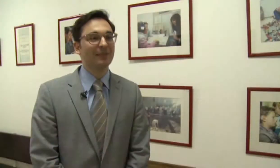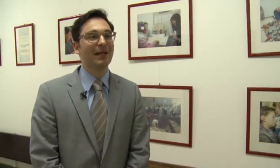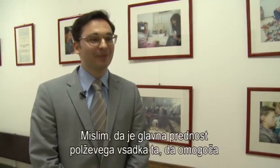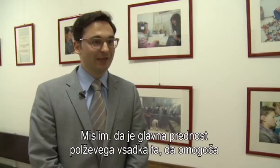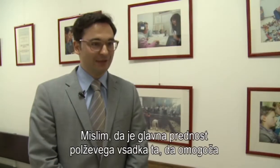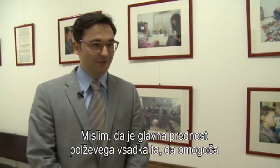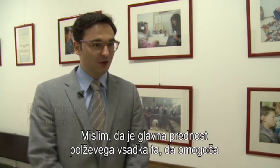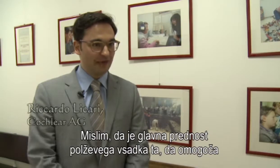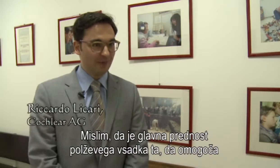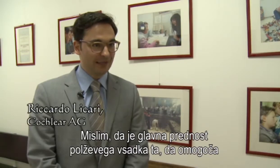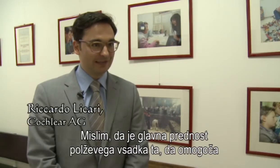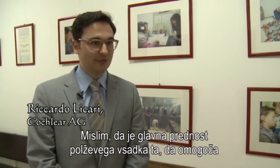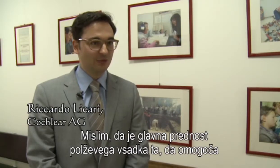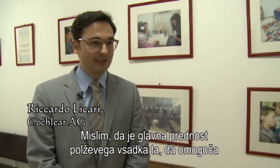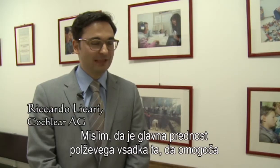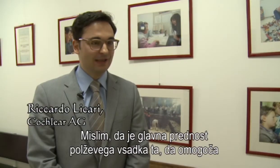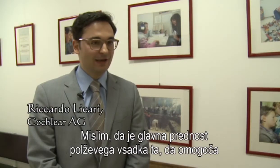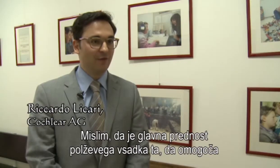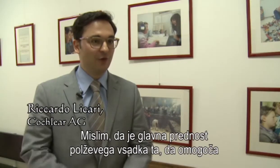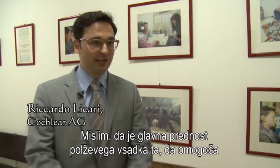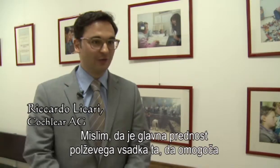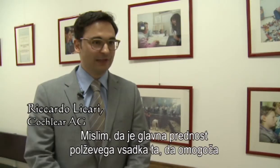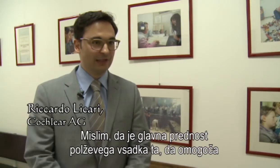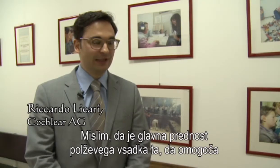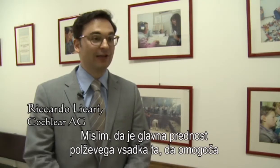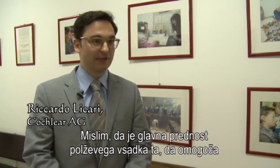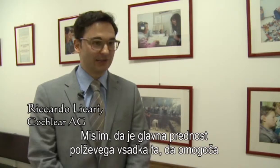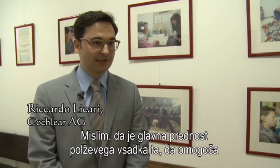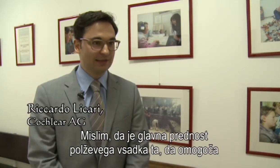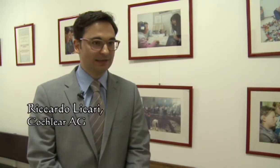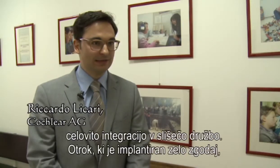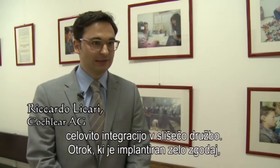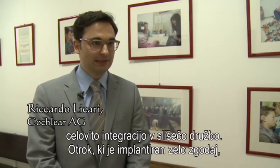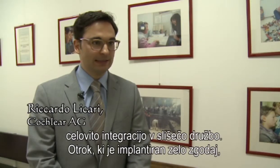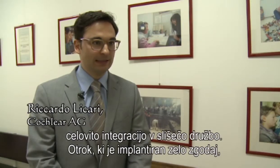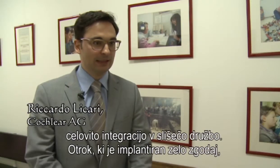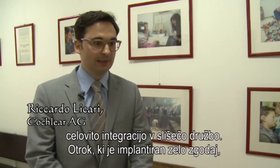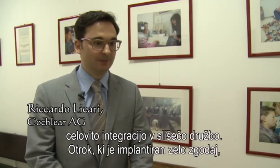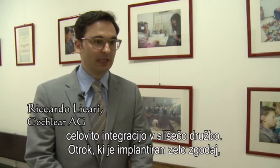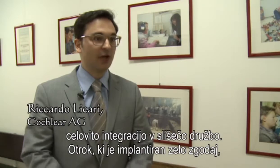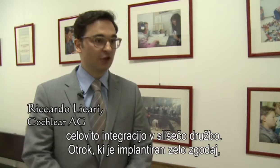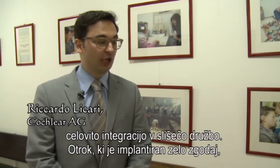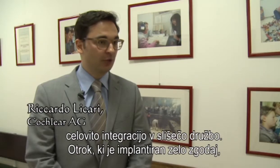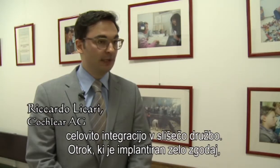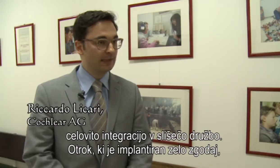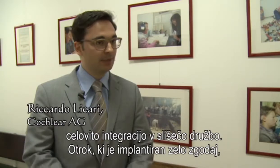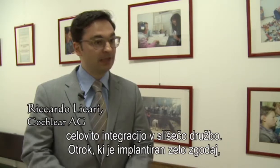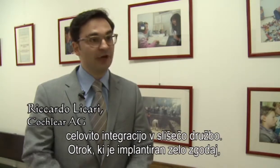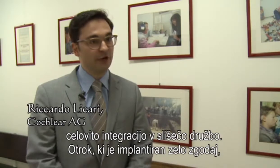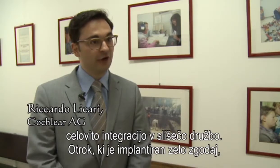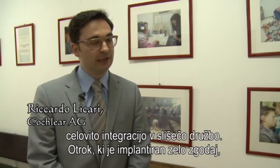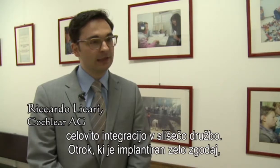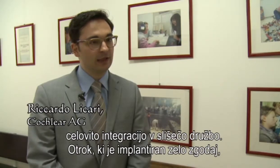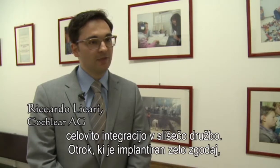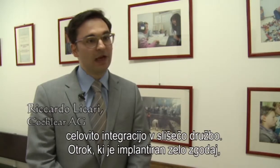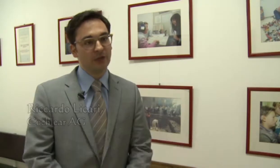I think the main benefit of a cochlear implant is to be fully integrated in the hearing society. A young child who gets implanted